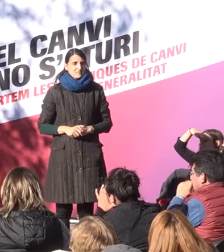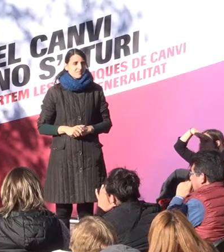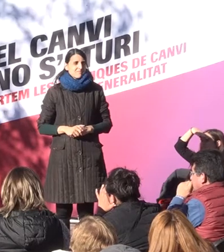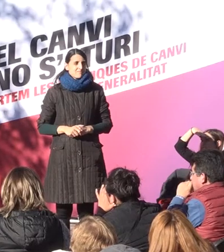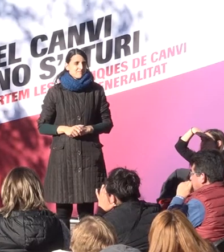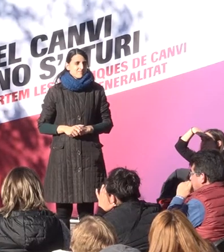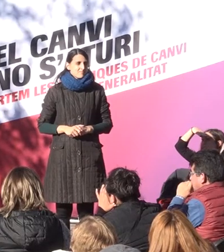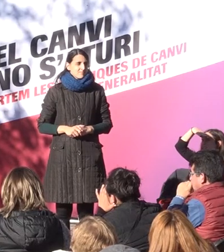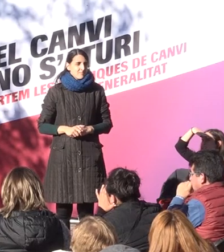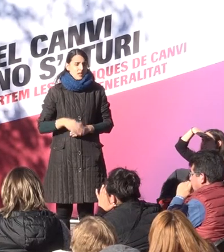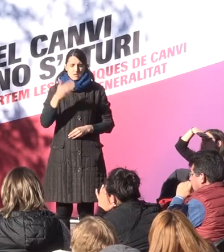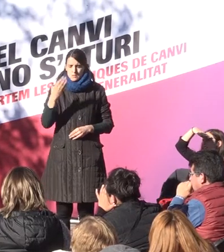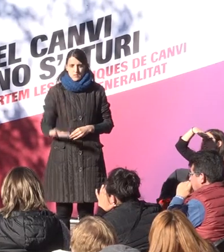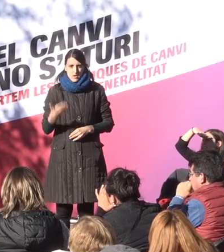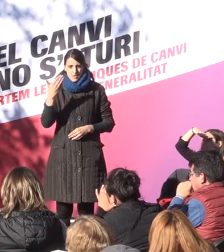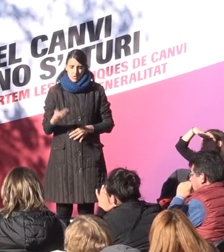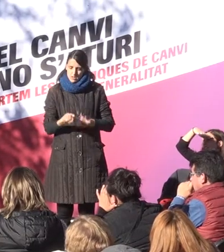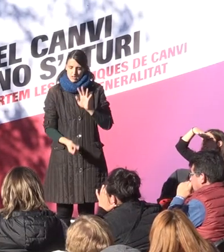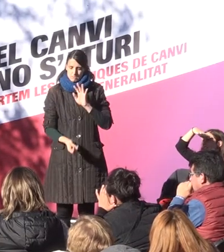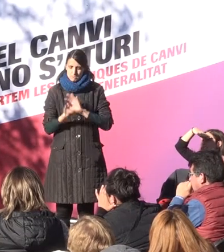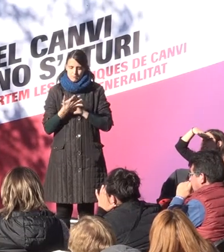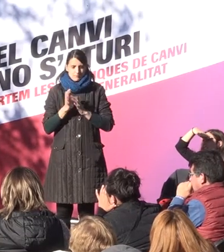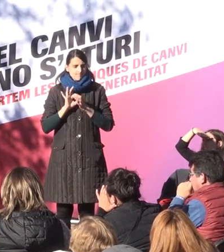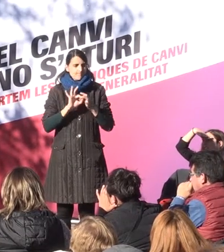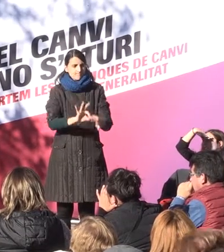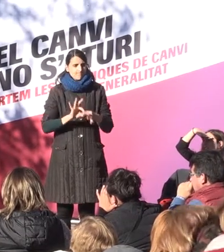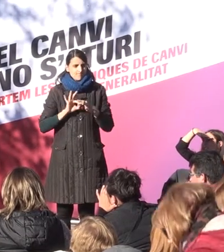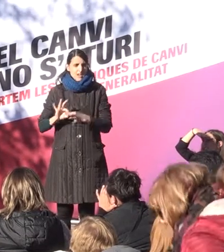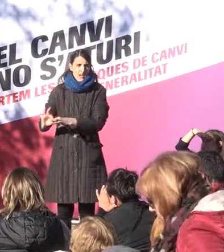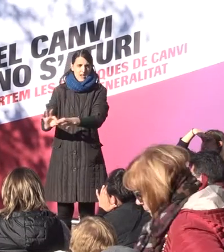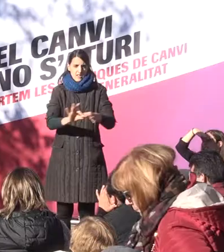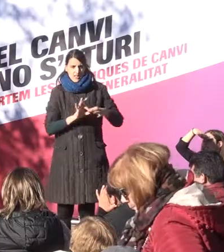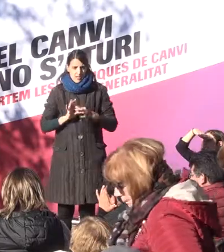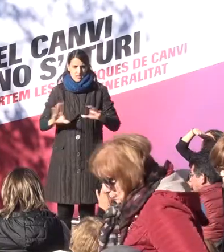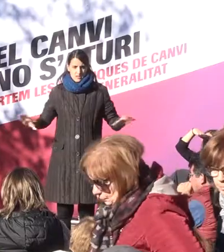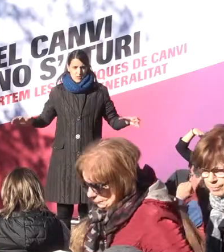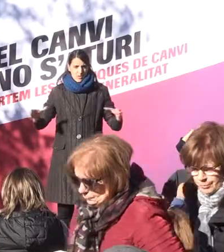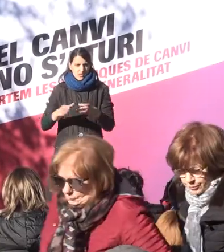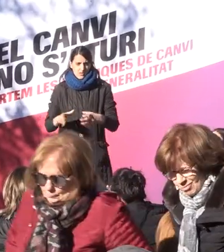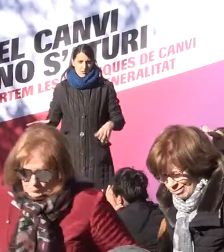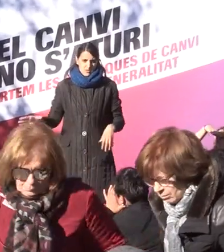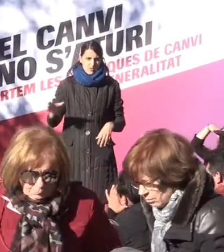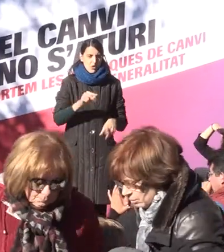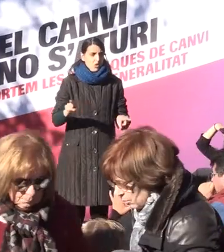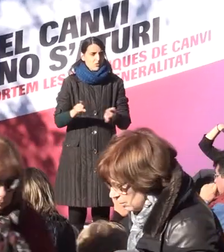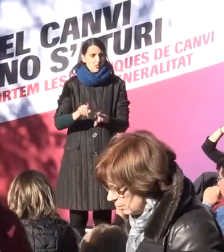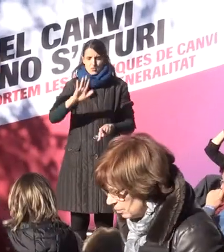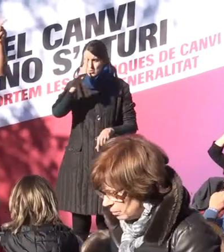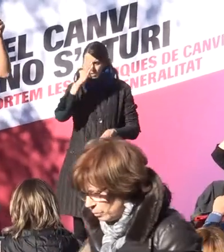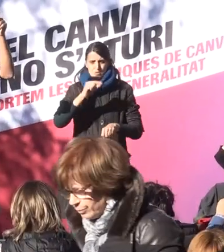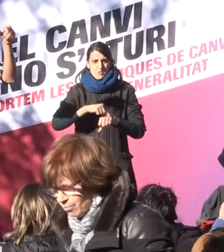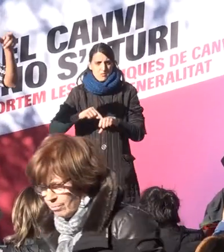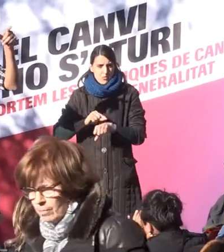que es importante construir alianzas colectivamente y ya no como sujetos políticos que estamos con una